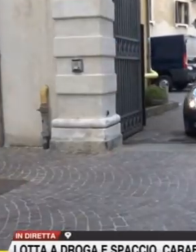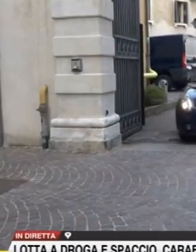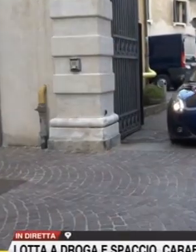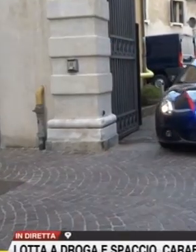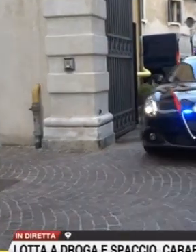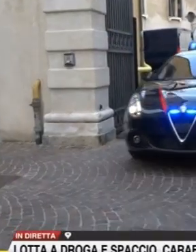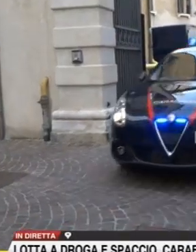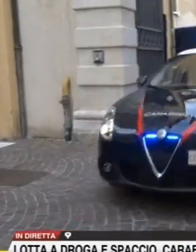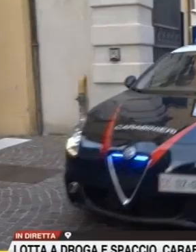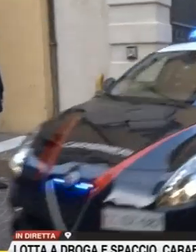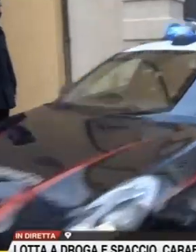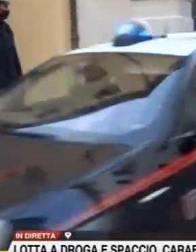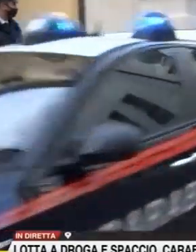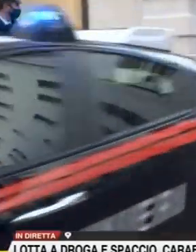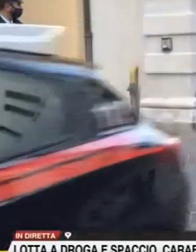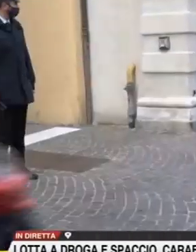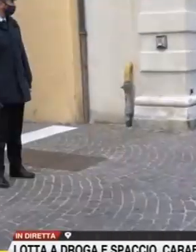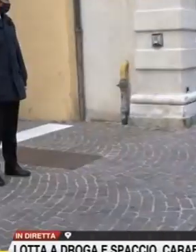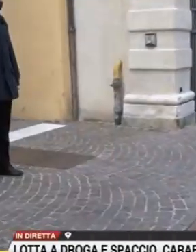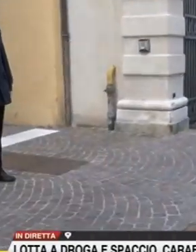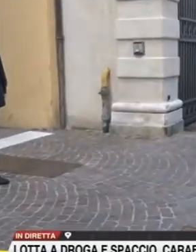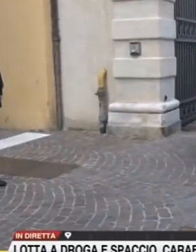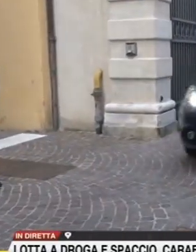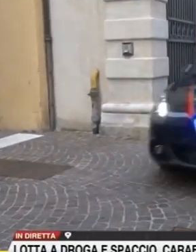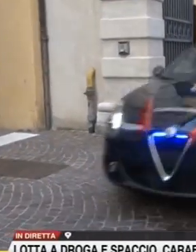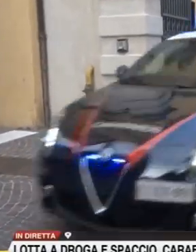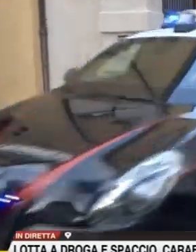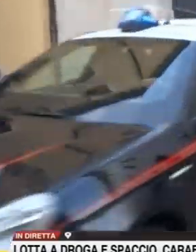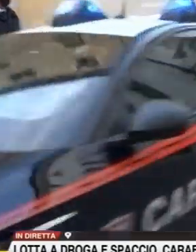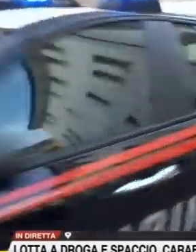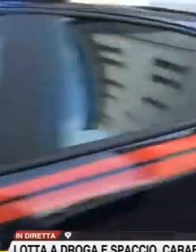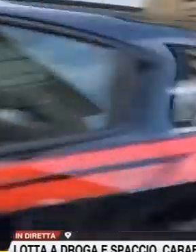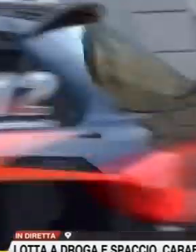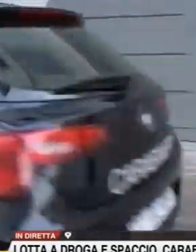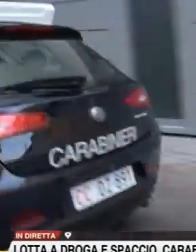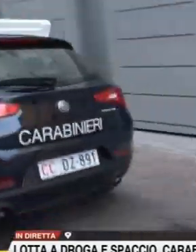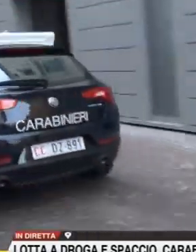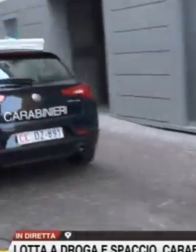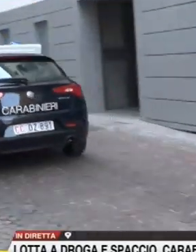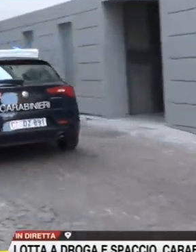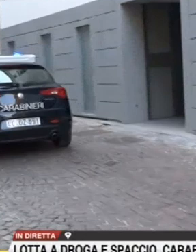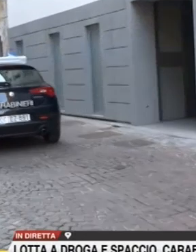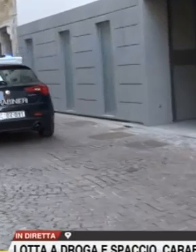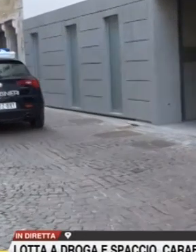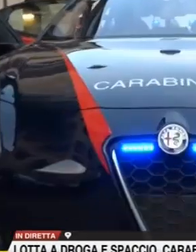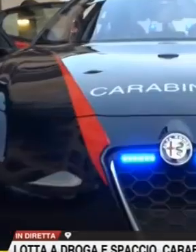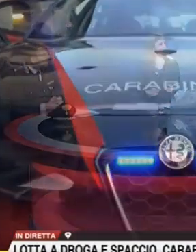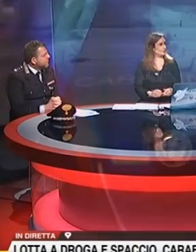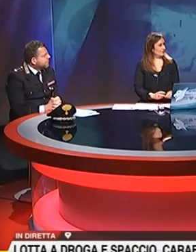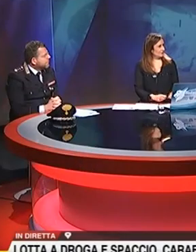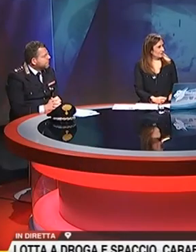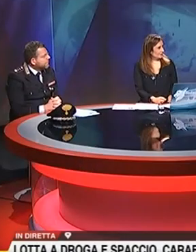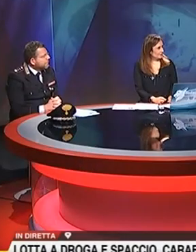nei contesti giovanili. Ecco, noi parliamo di droghe sintetiche, non sintetiche. Di che cosa si parla? Perché poi la gente